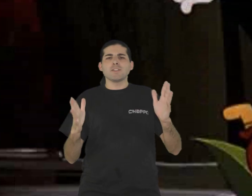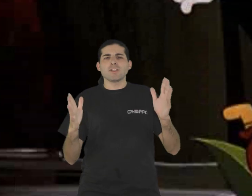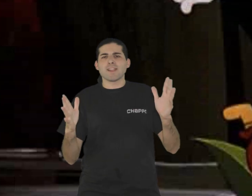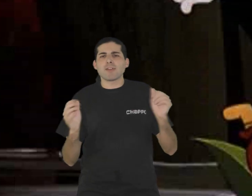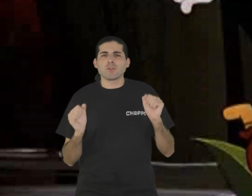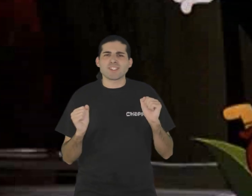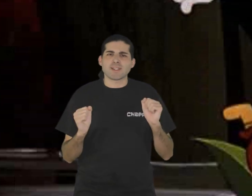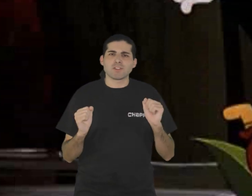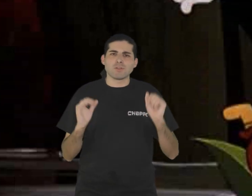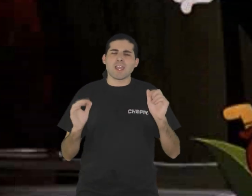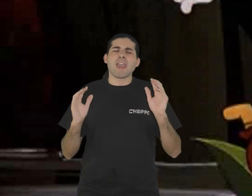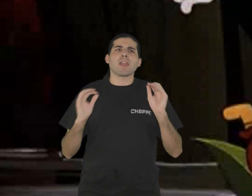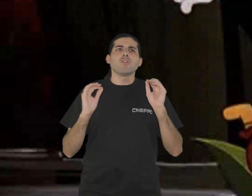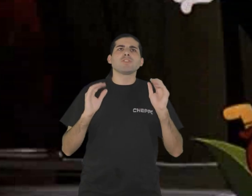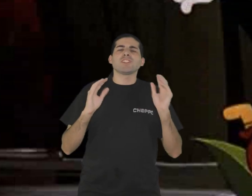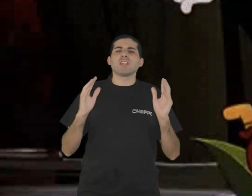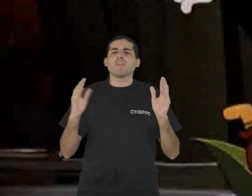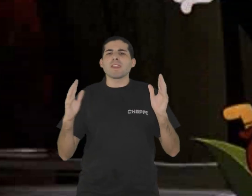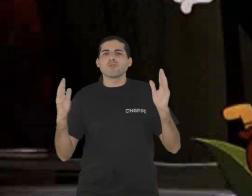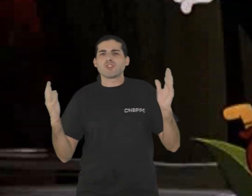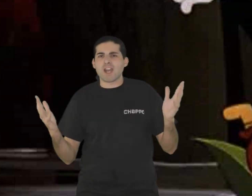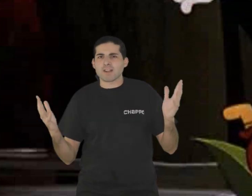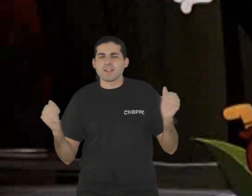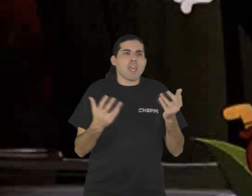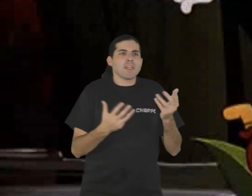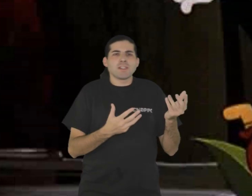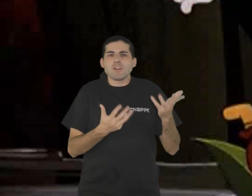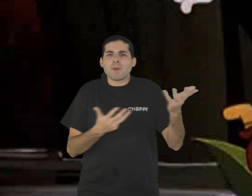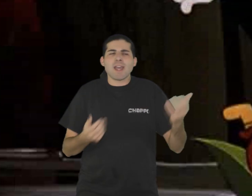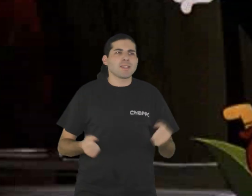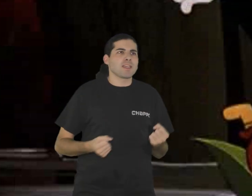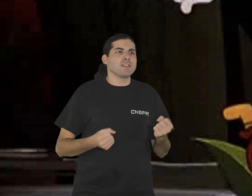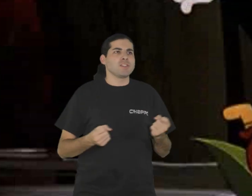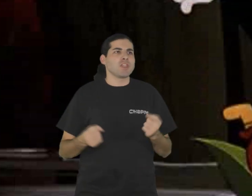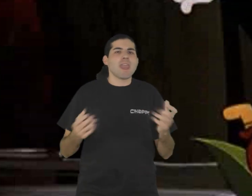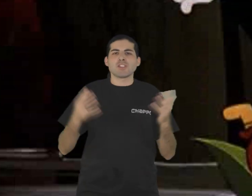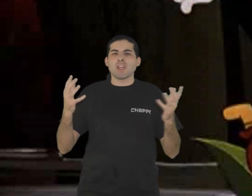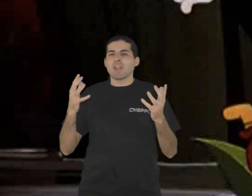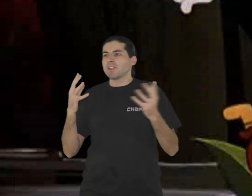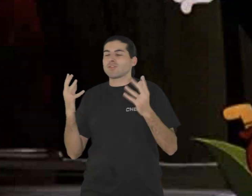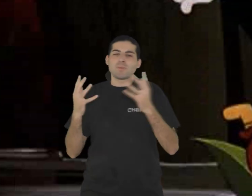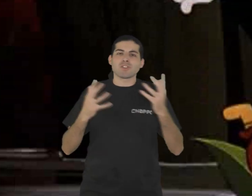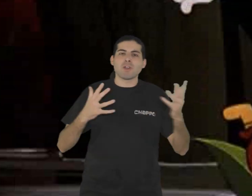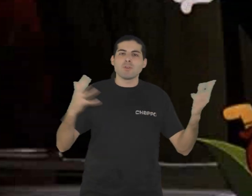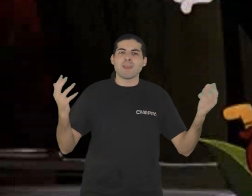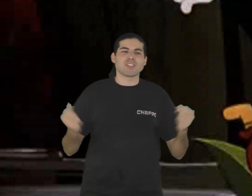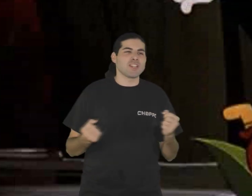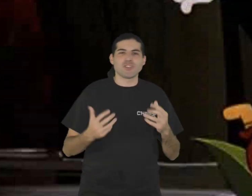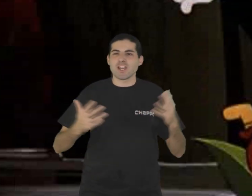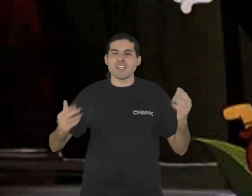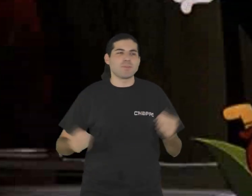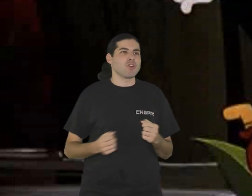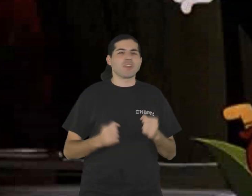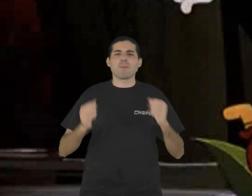personaggio. Il titolo italiano di questa canzone è Non ci si deve mai crucciar. C'è il grillo parlante che dice ci sono persone a cui